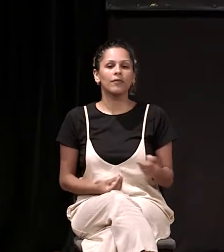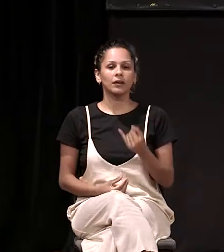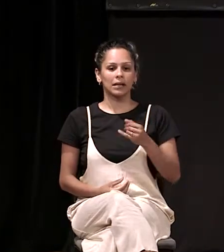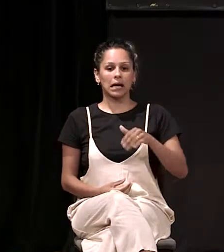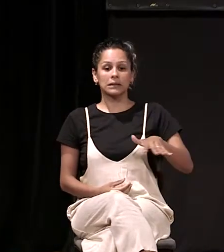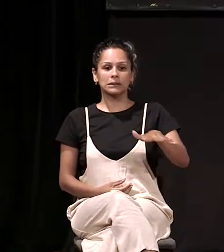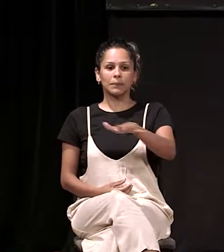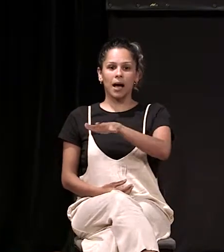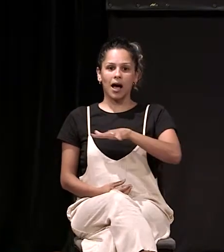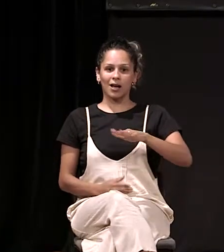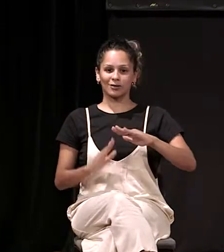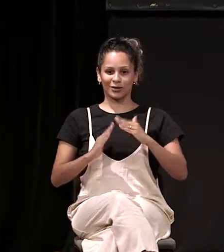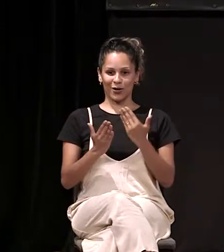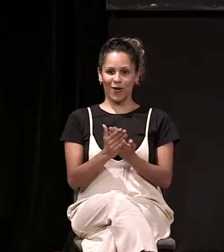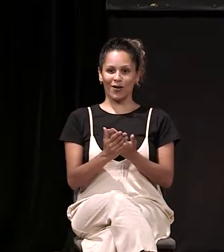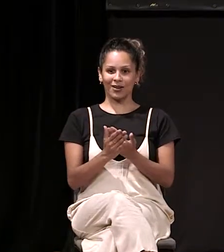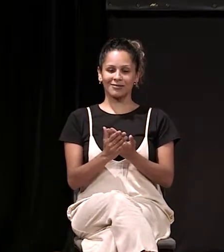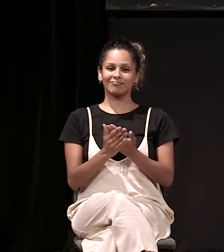para a família.